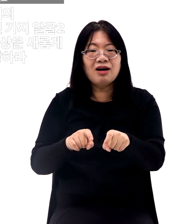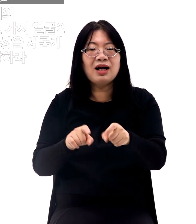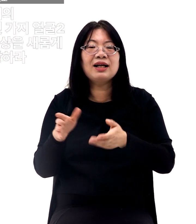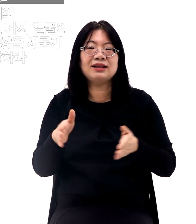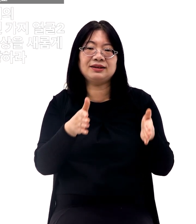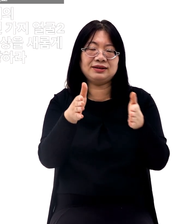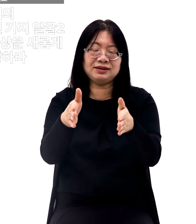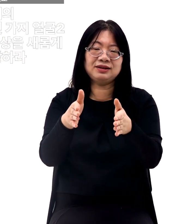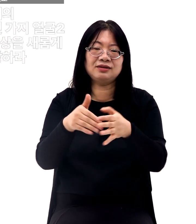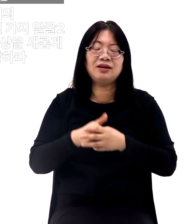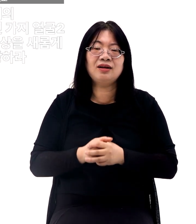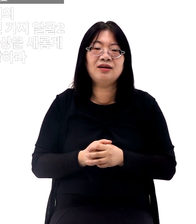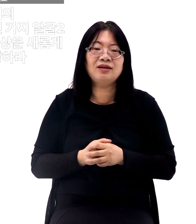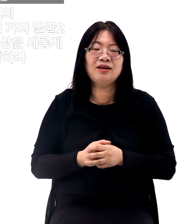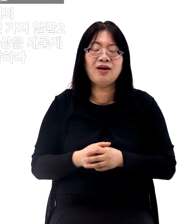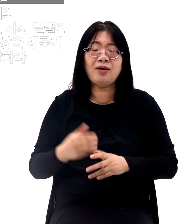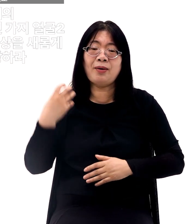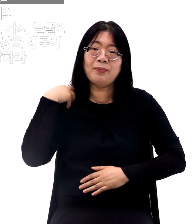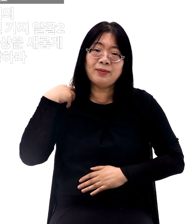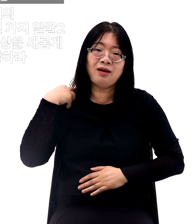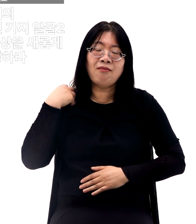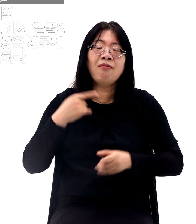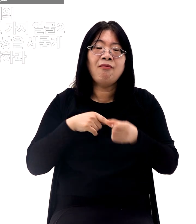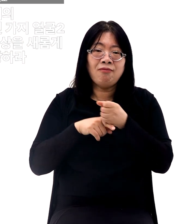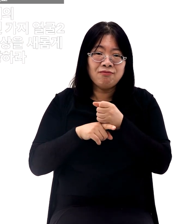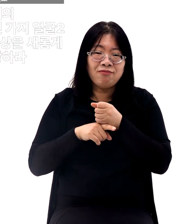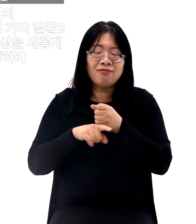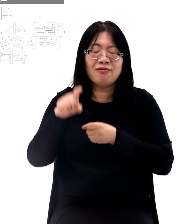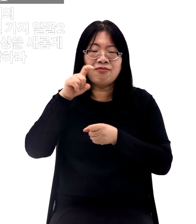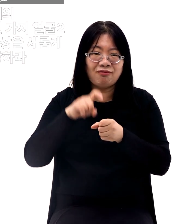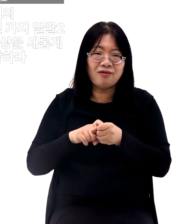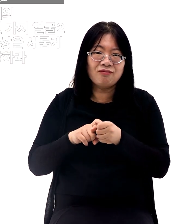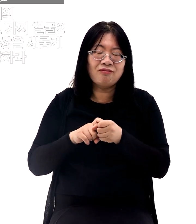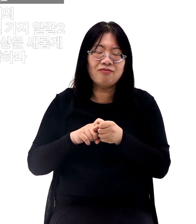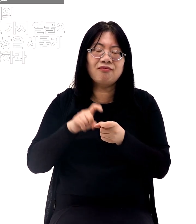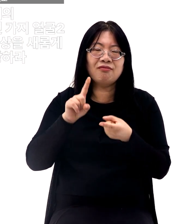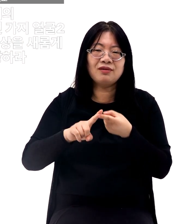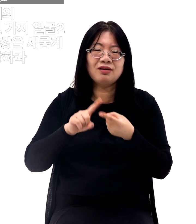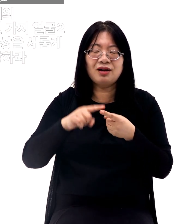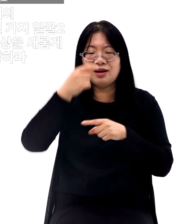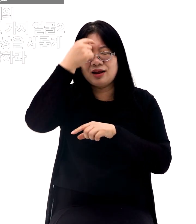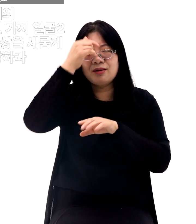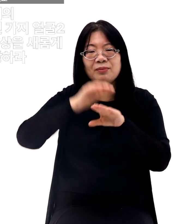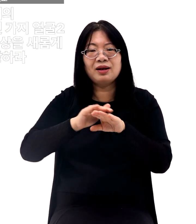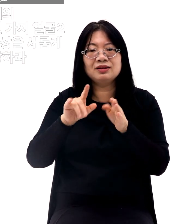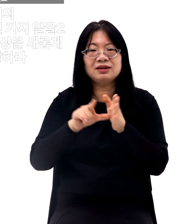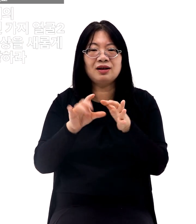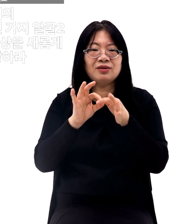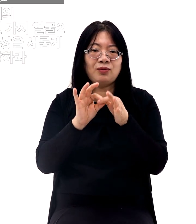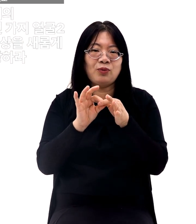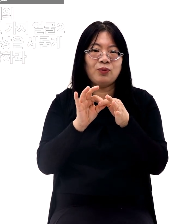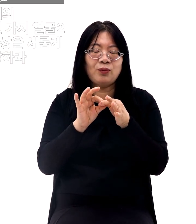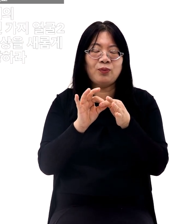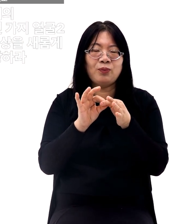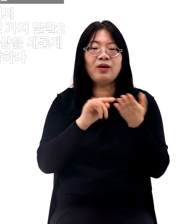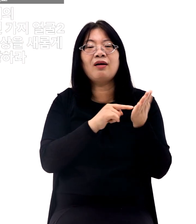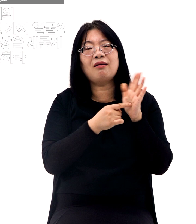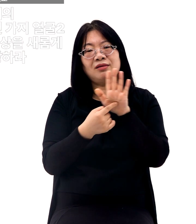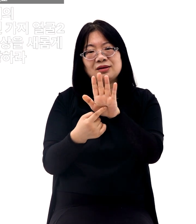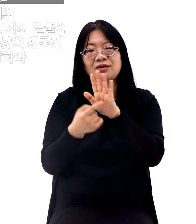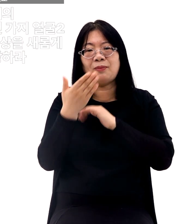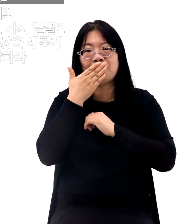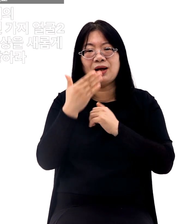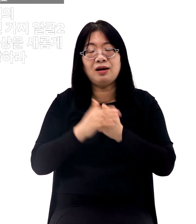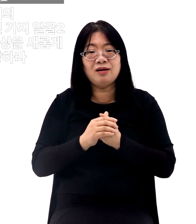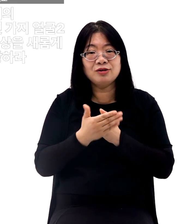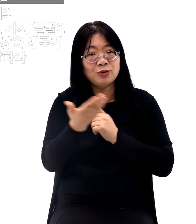길, 해야 될 이유, 목적에 대해서 예배 시간을 통해 드러나게 돼